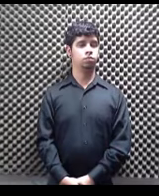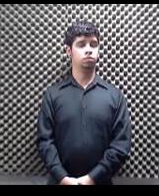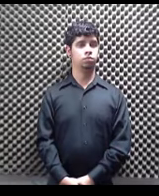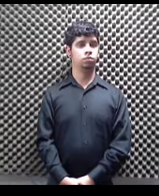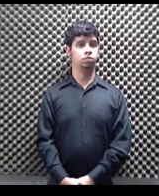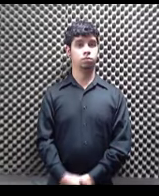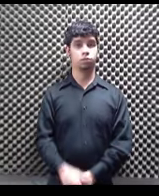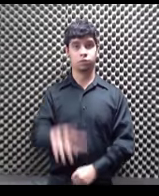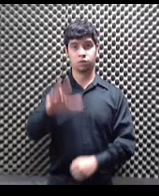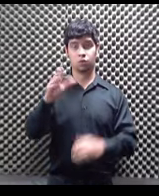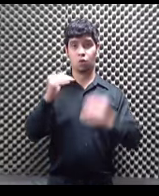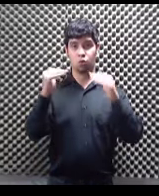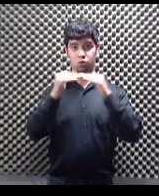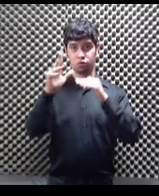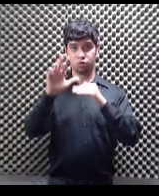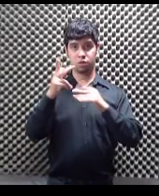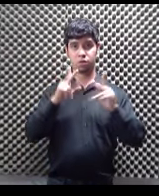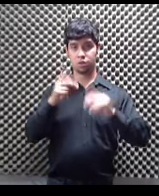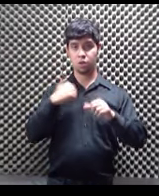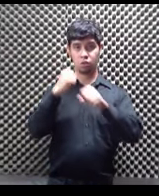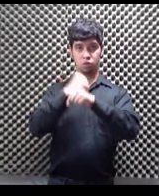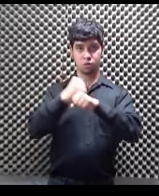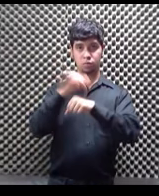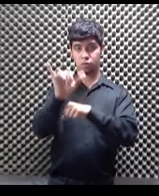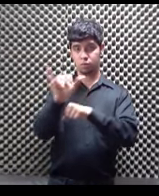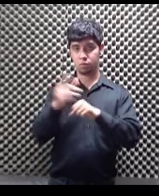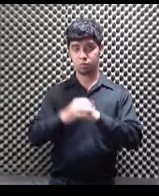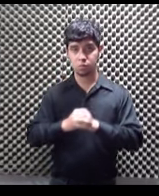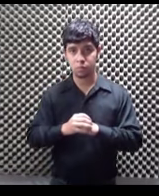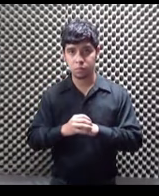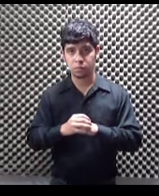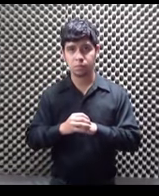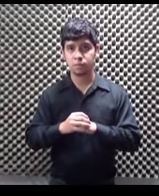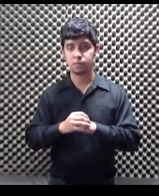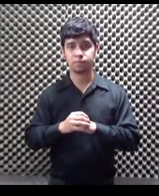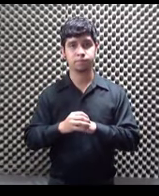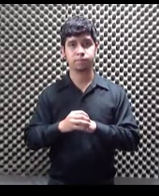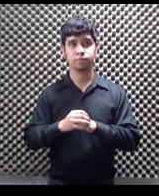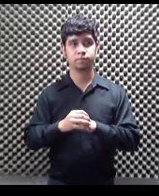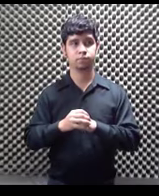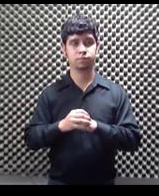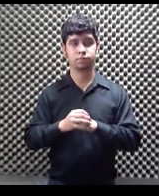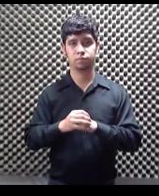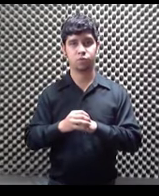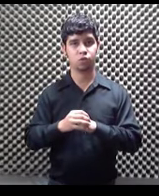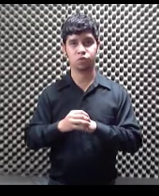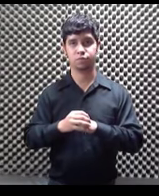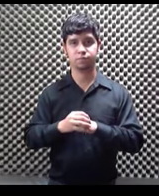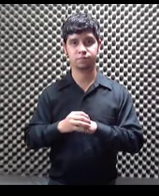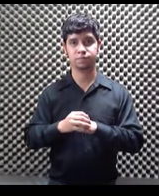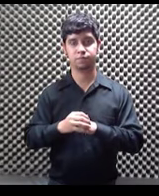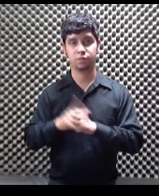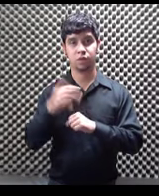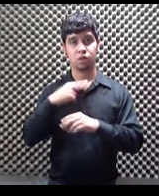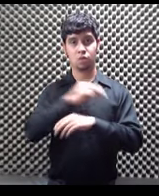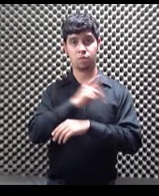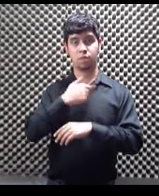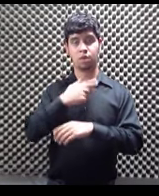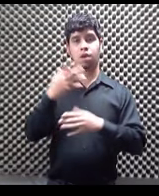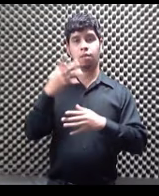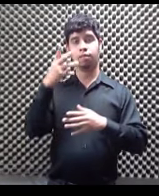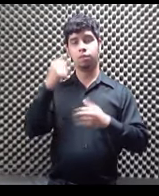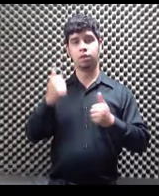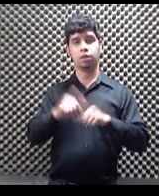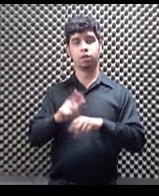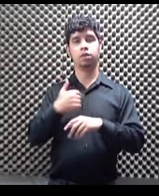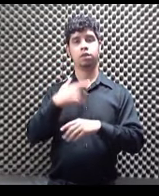Cinco justos, cinco seres que luchan por un mismo fin. Los Justos. De Albert Camus, en versión y dirección de Adriana Pantoja, desde el 7 de noviembre en Bellas Artes de